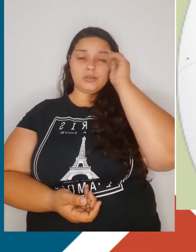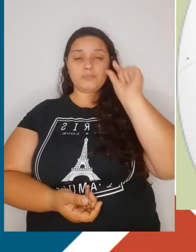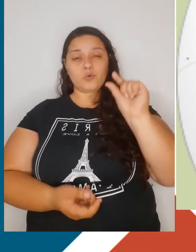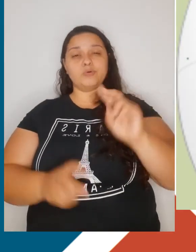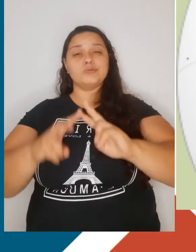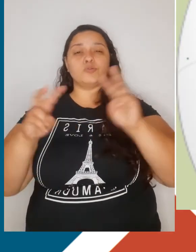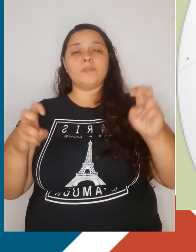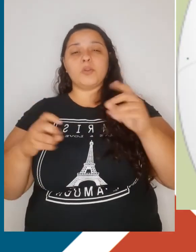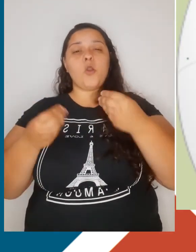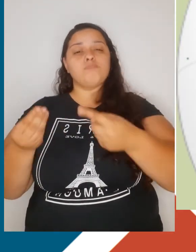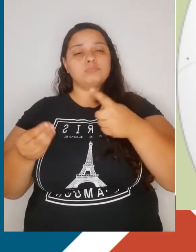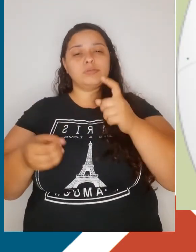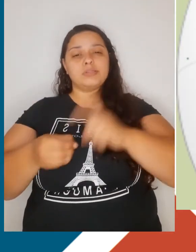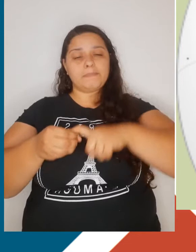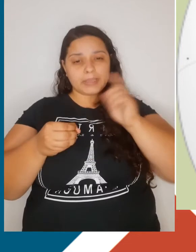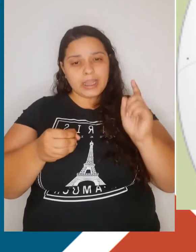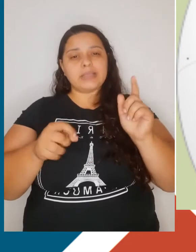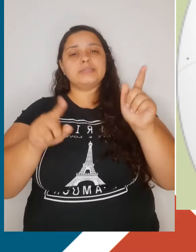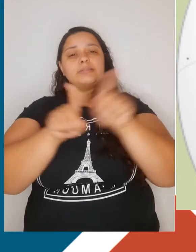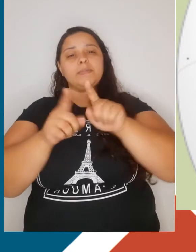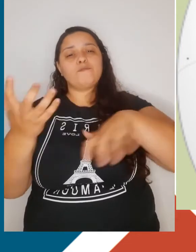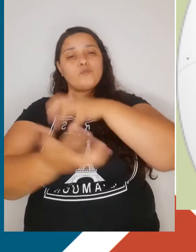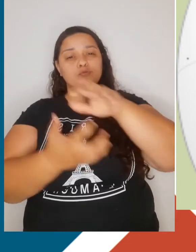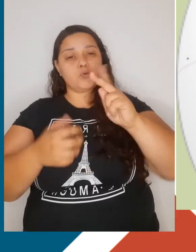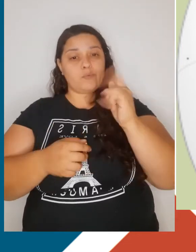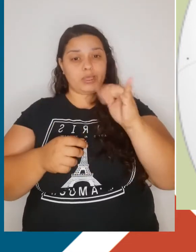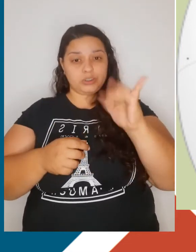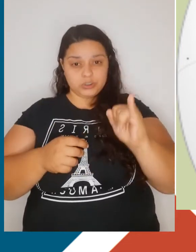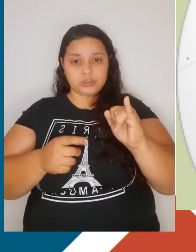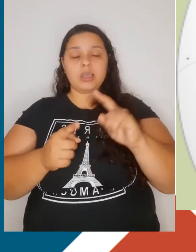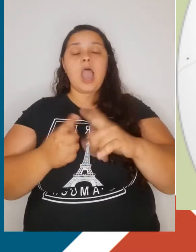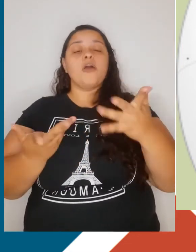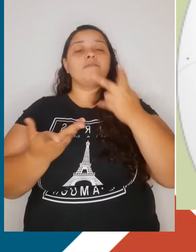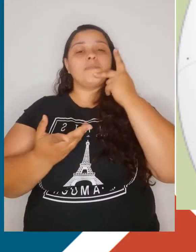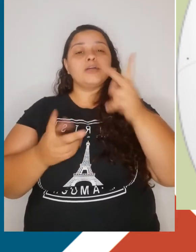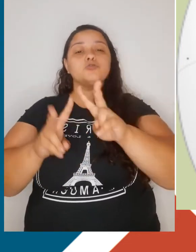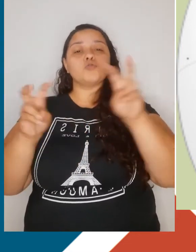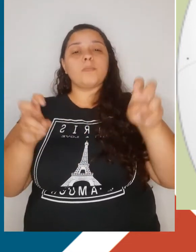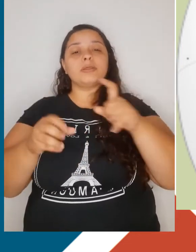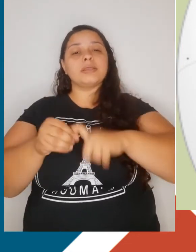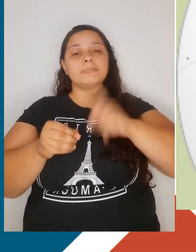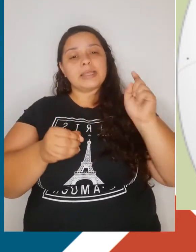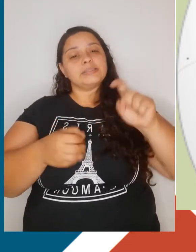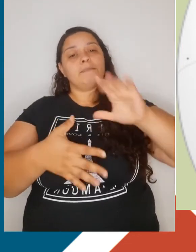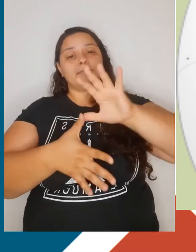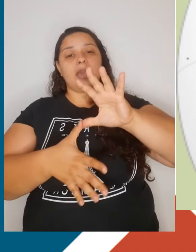Depois de entender um pouco mais sobre o que foi a independência e a Revolução Haitiana, vamos falar agora sobre as independências